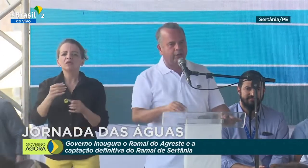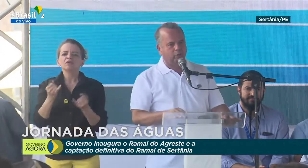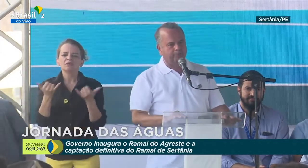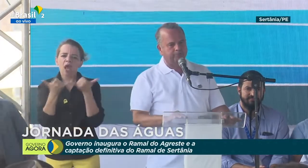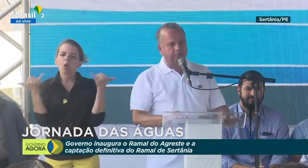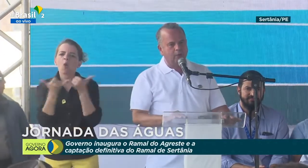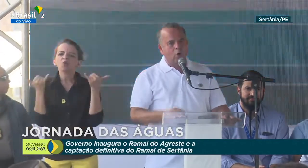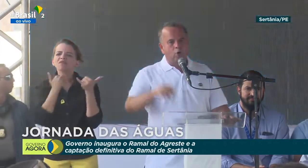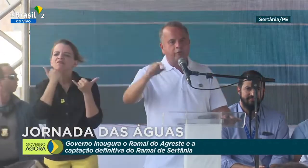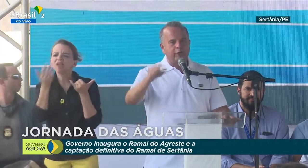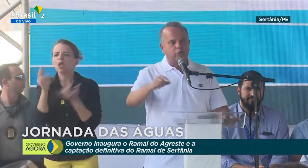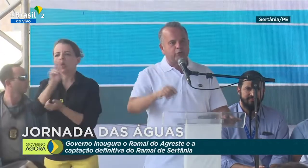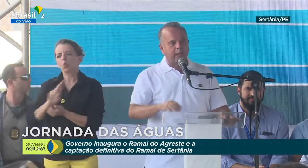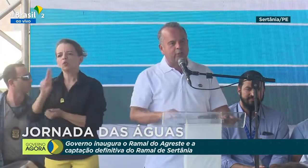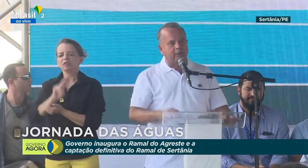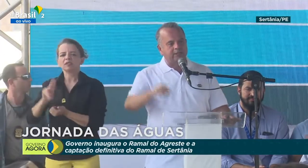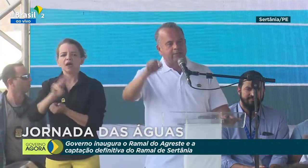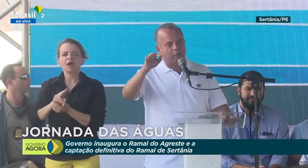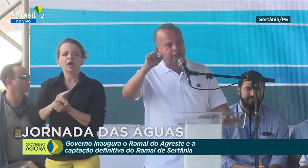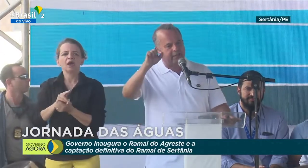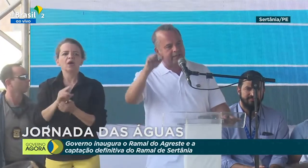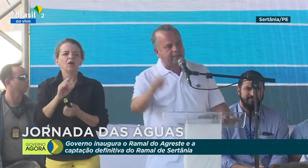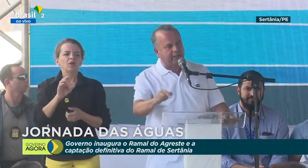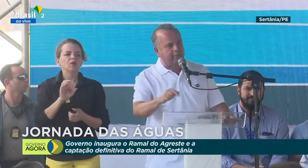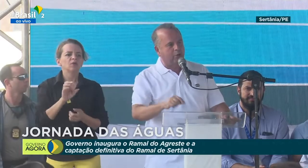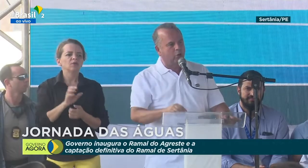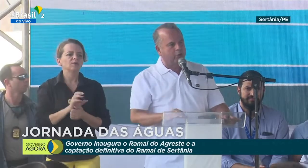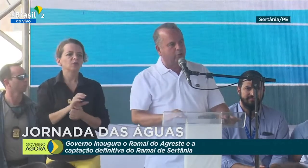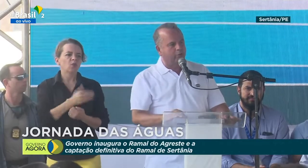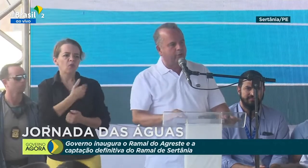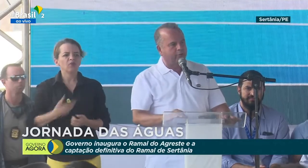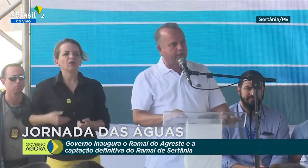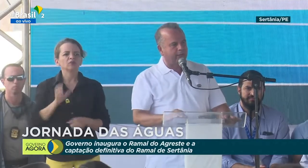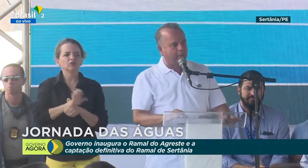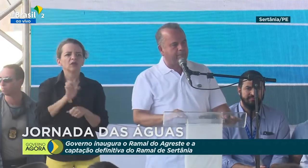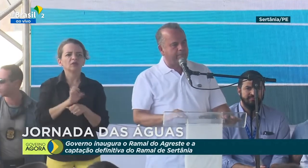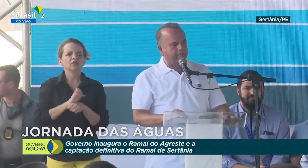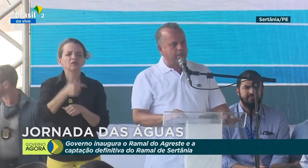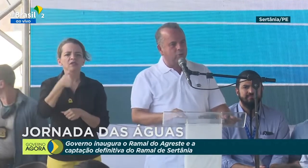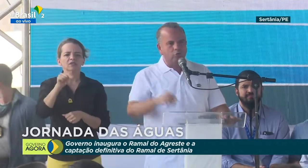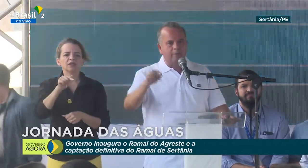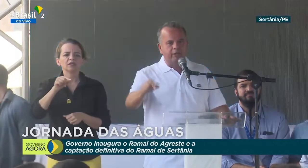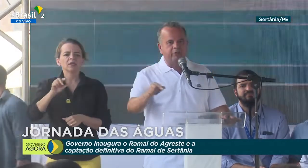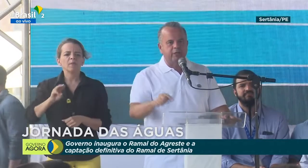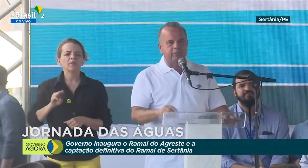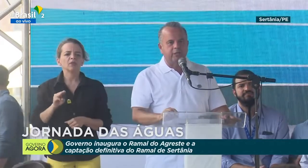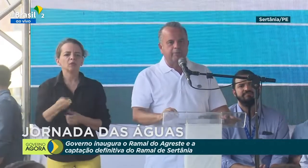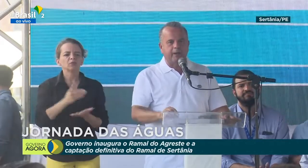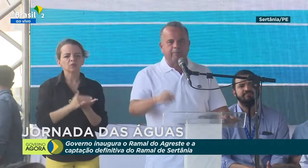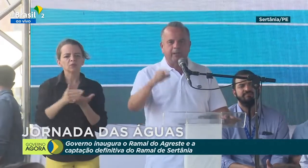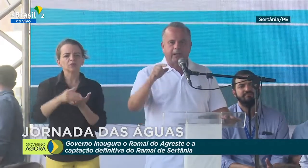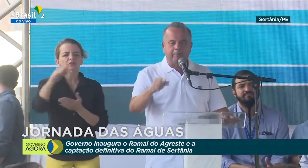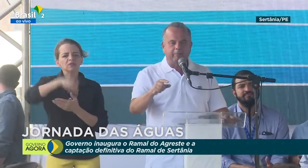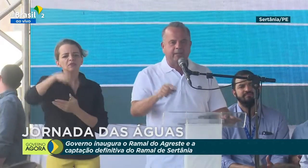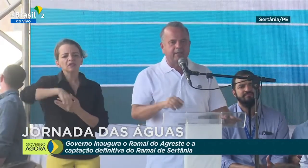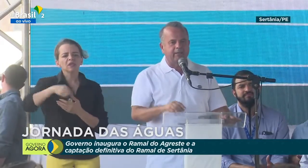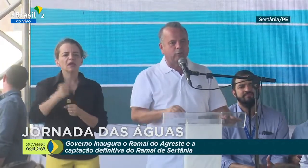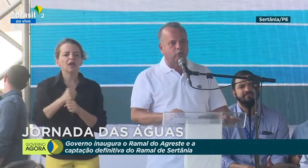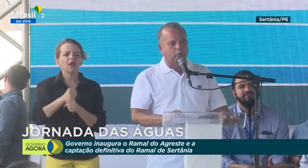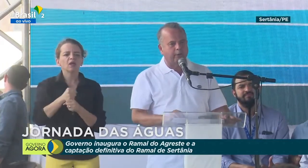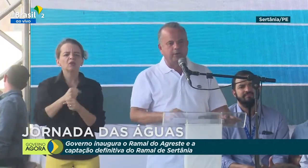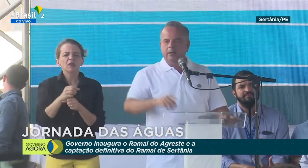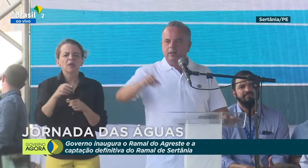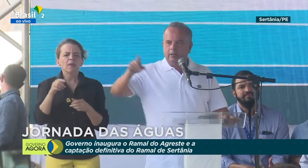o dinheiro. O governo do estado recebeu 17 milhões do governo federal no começo desse ano para aplicar em